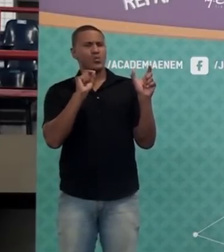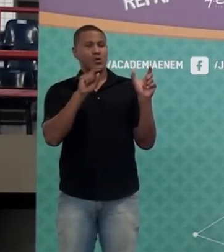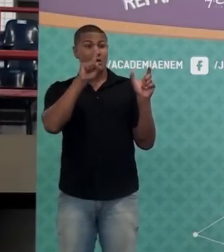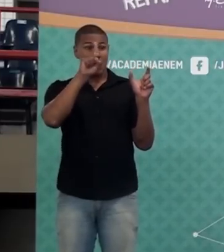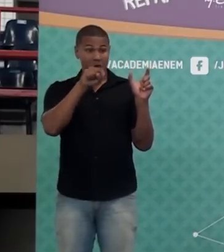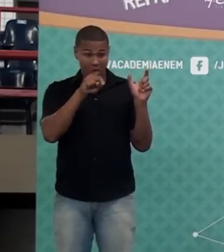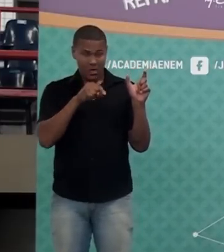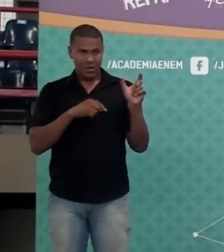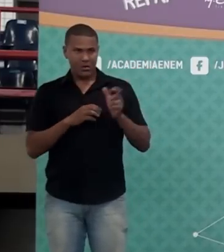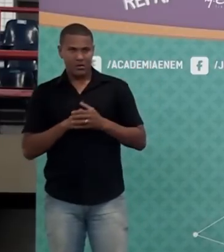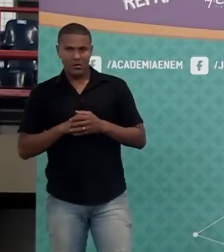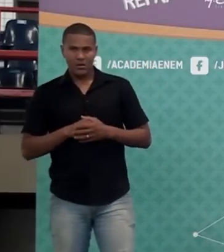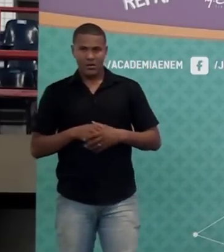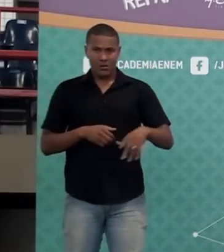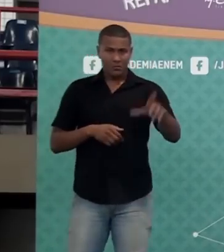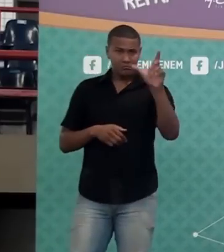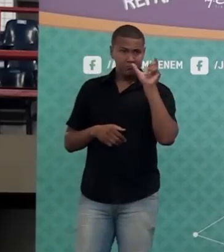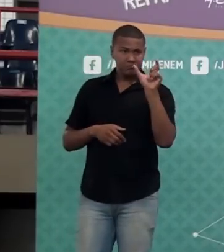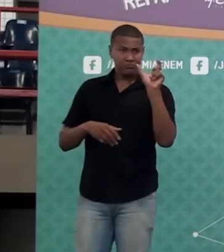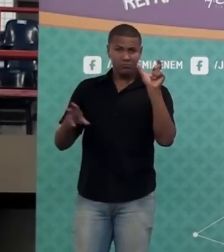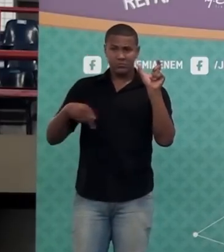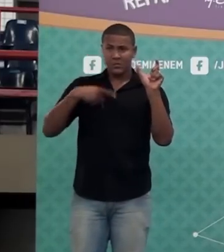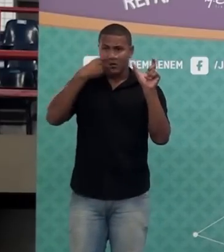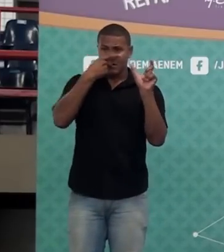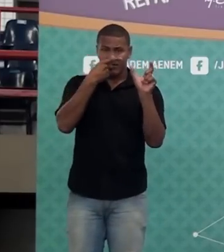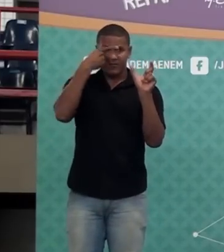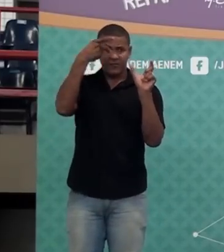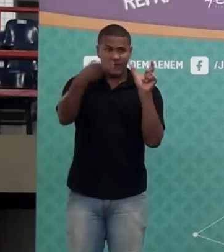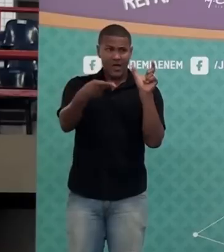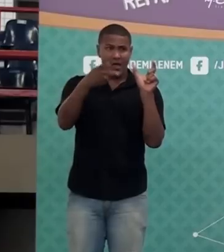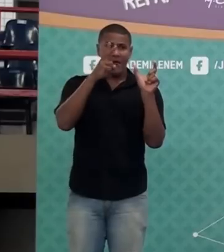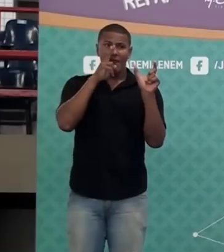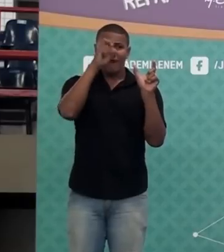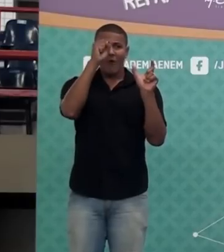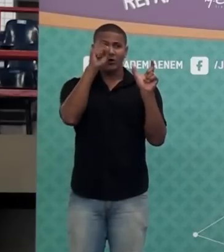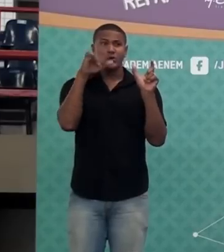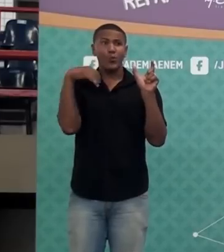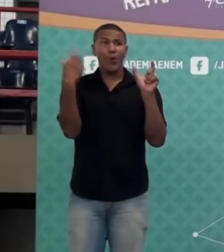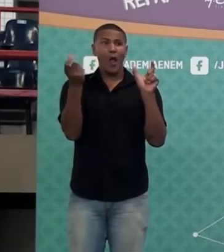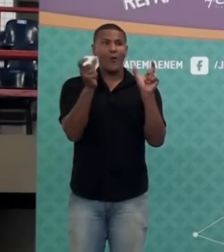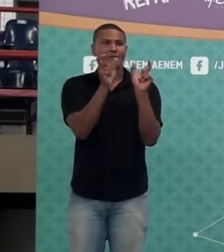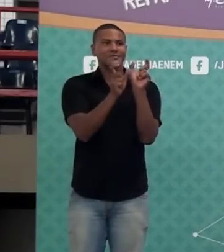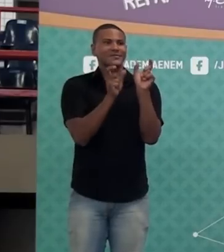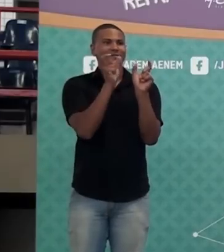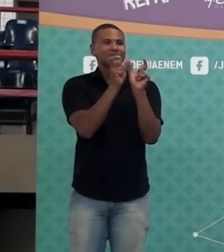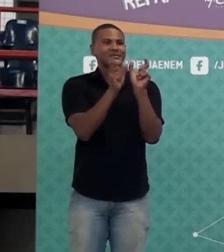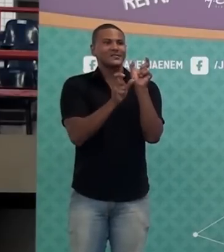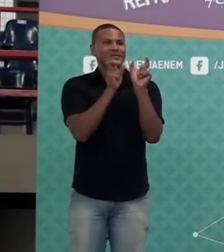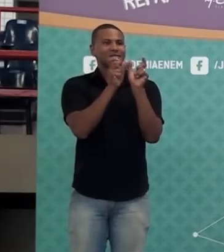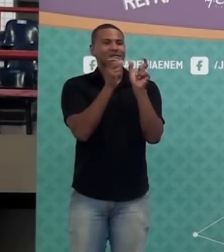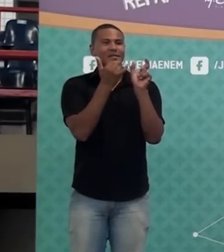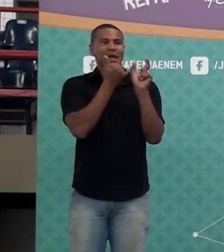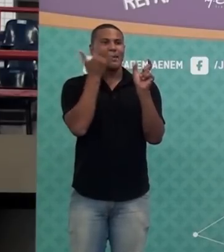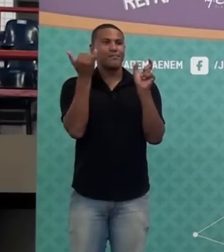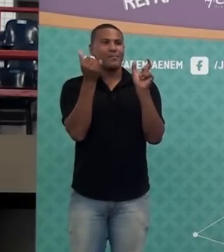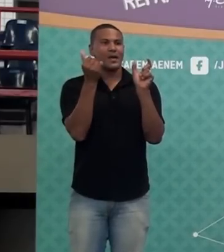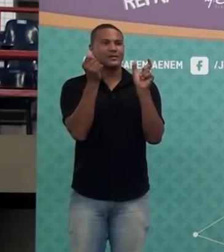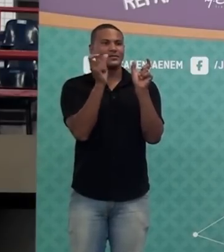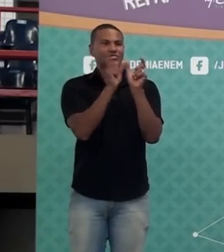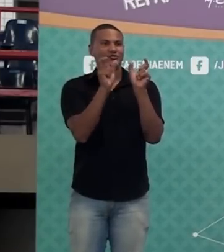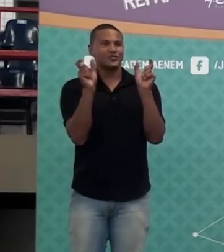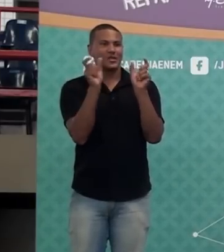que quando a gente fala, eu imprimo mais força, eu coloco mais intensidade na